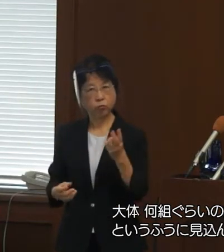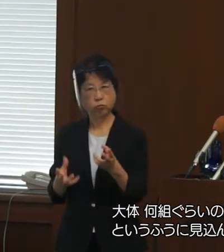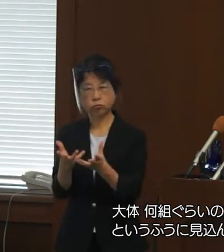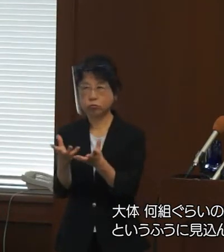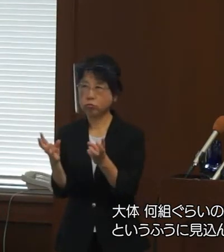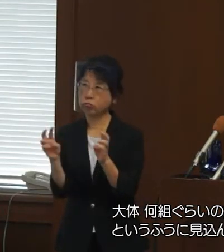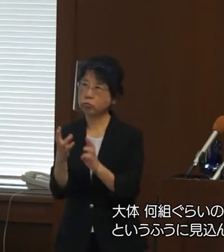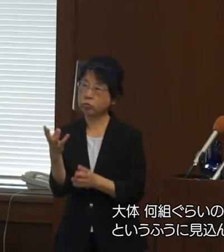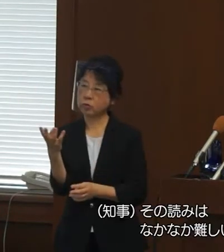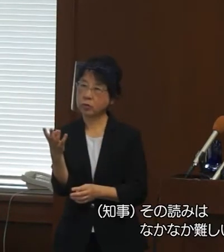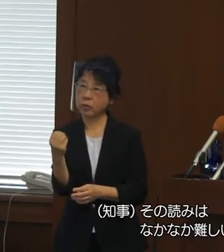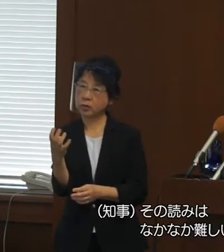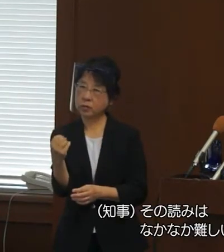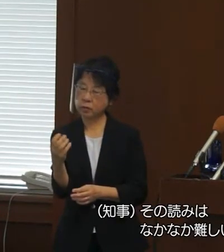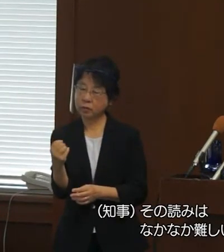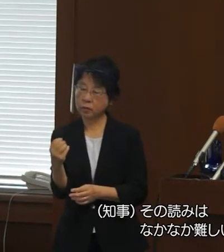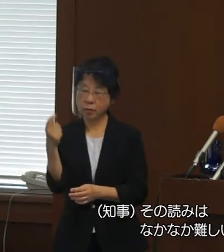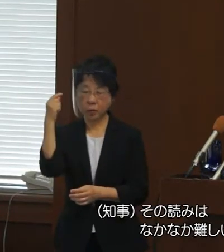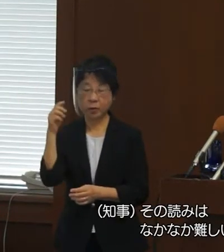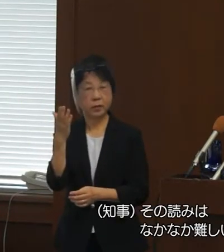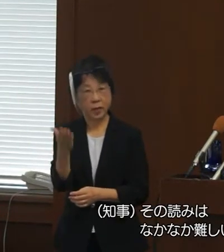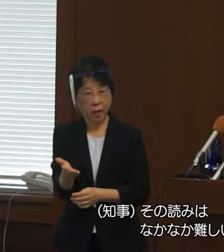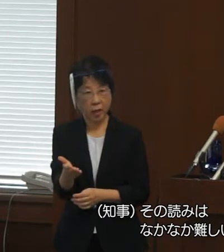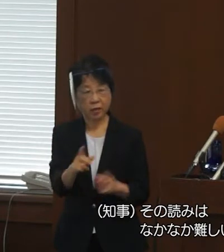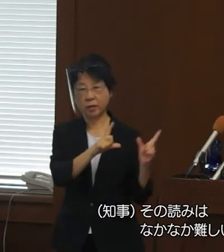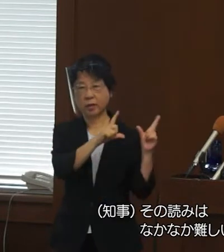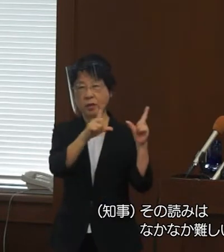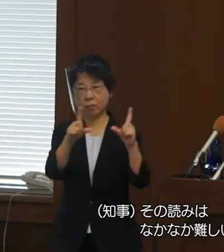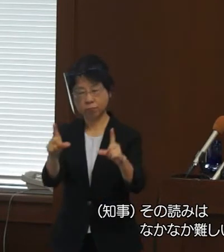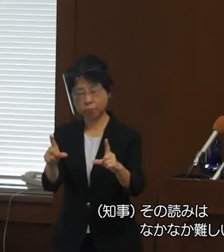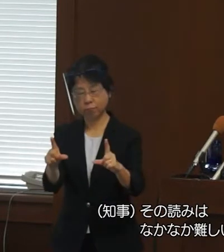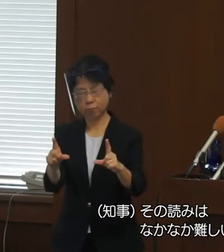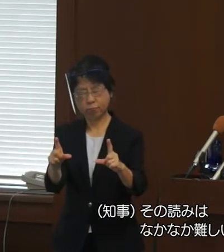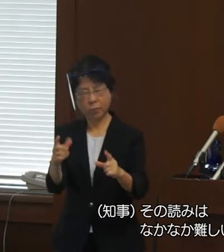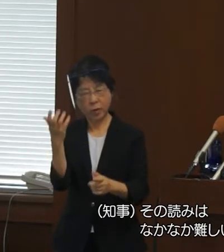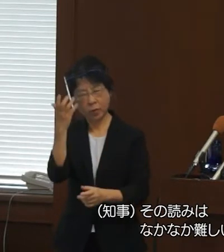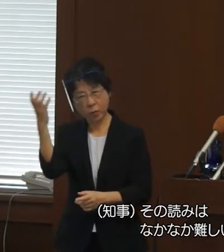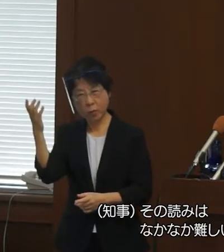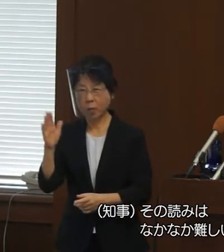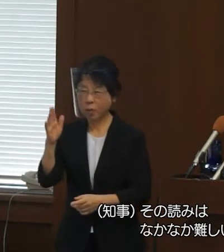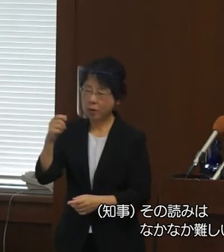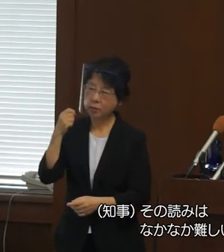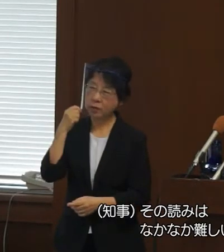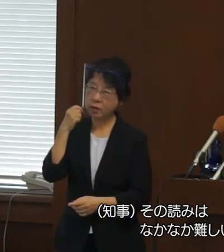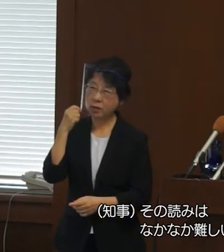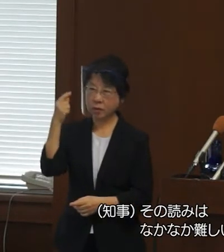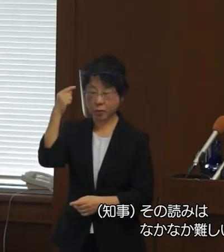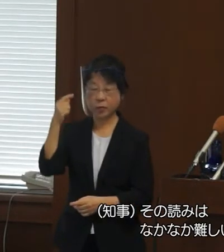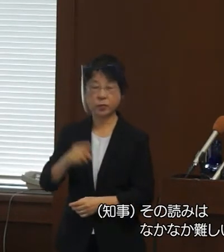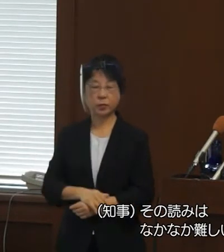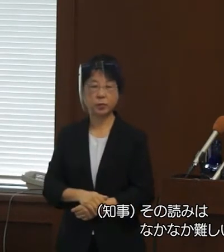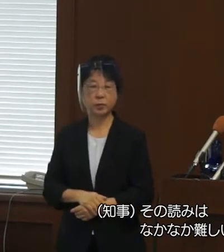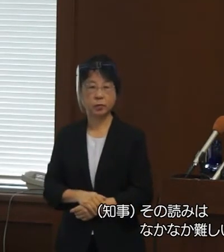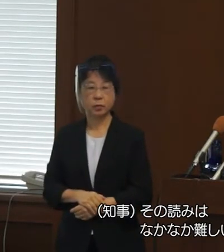何組ぐらいの方が 選挙 されるというふうに 認めますか。その読みはなかなか難しいなと思うんですけれども、